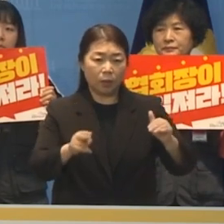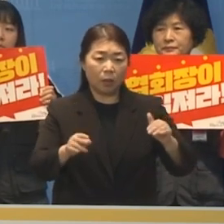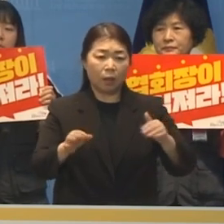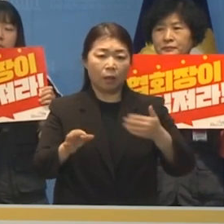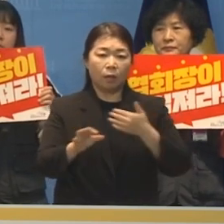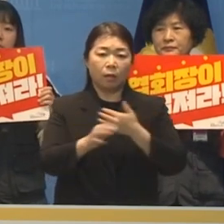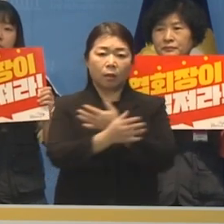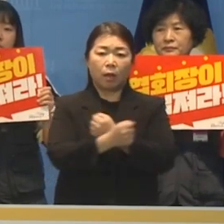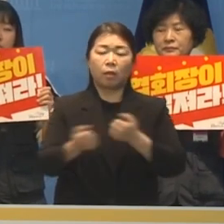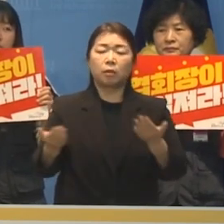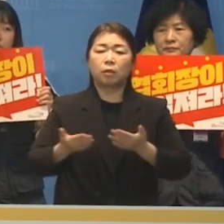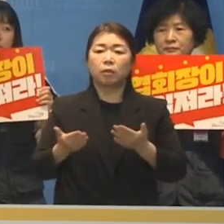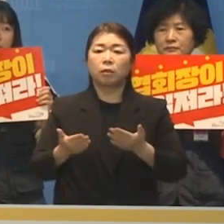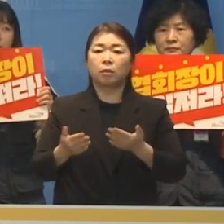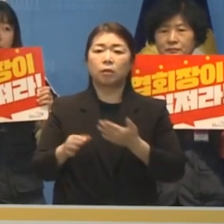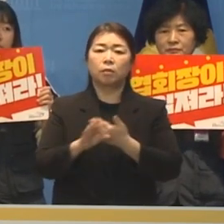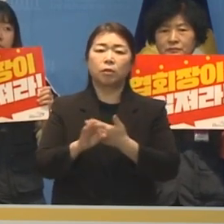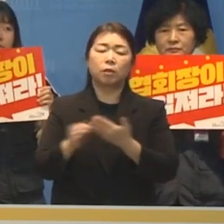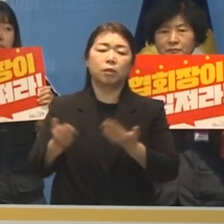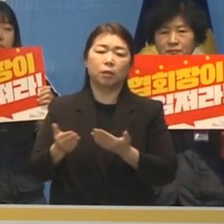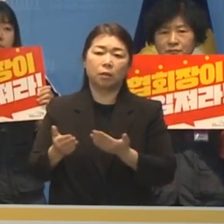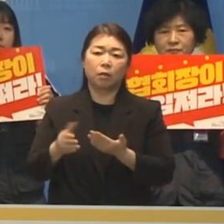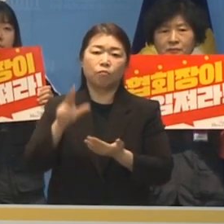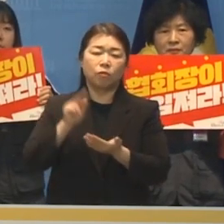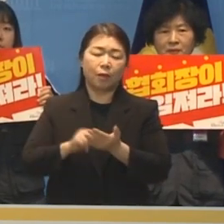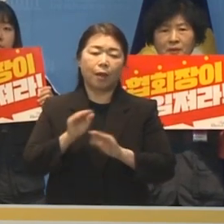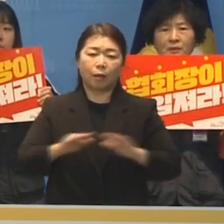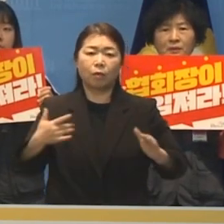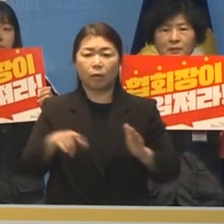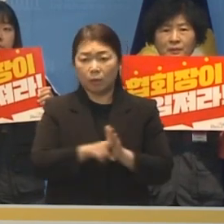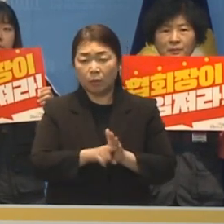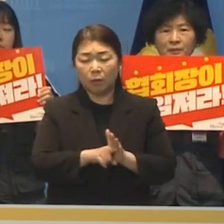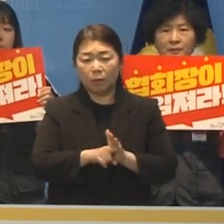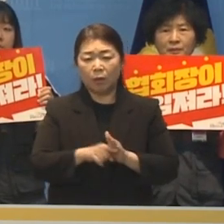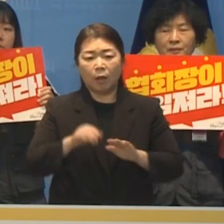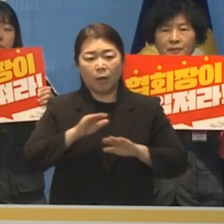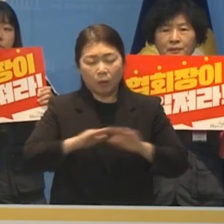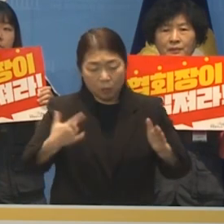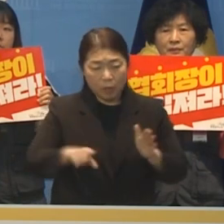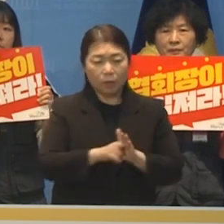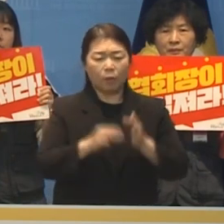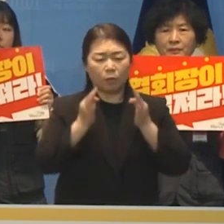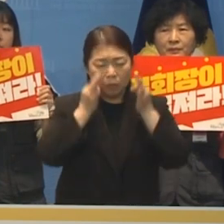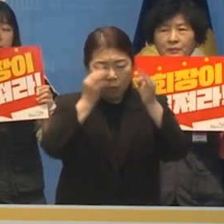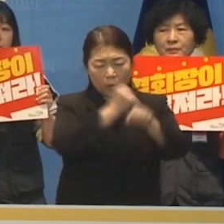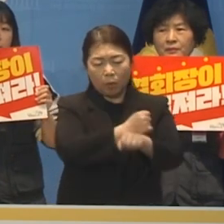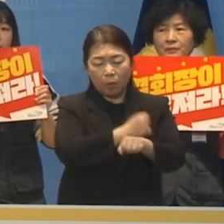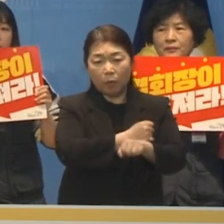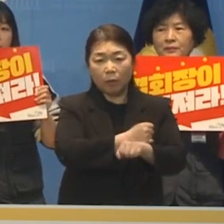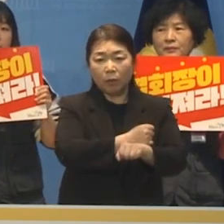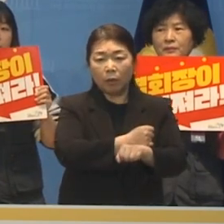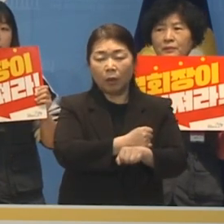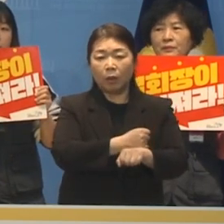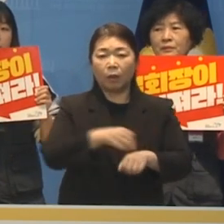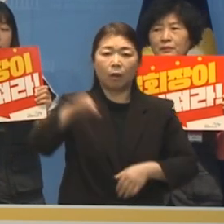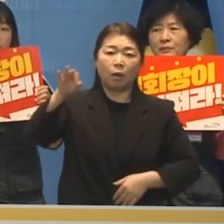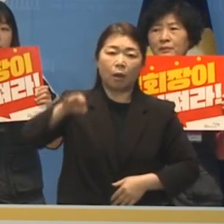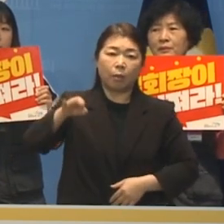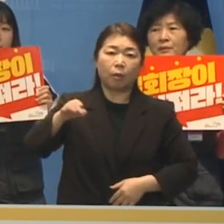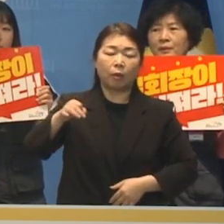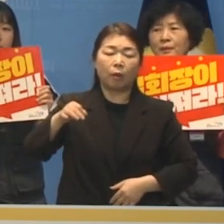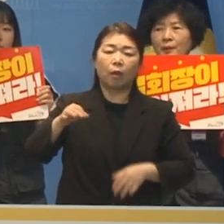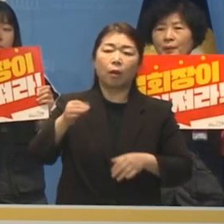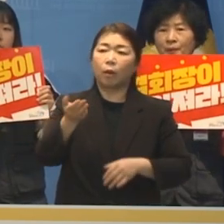위해 그동안 쏟아부은 노력을 너무나 가볍게 물거품으로 만드는